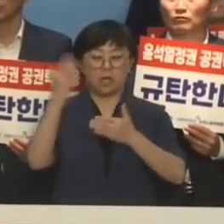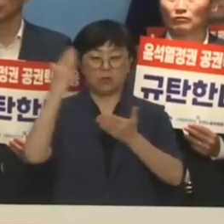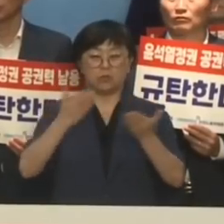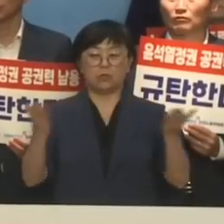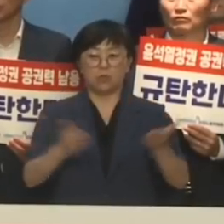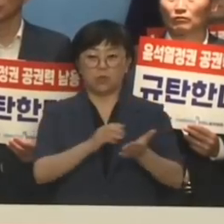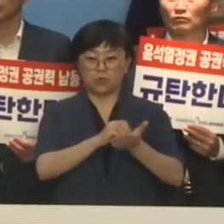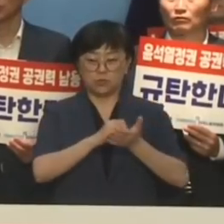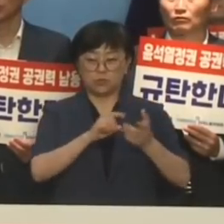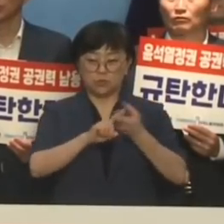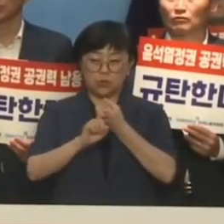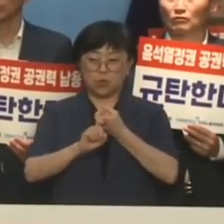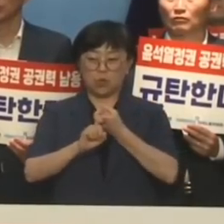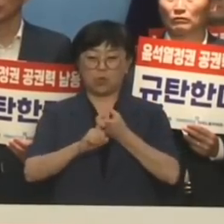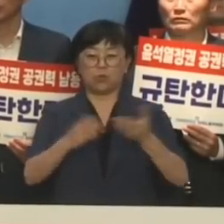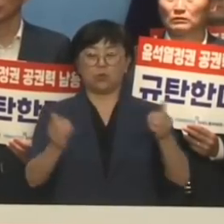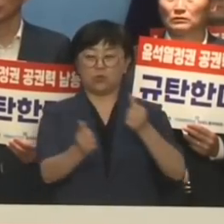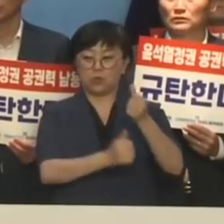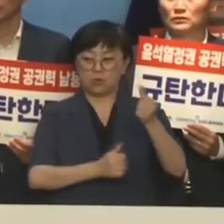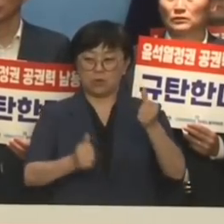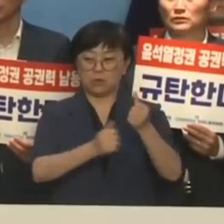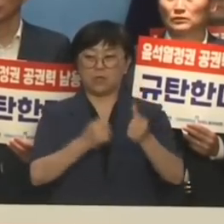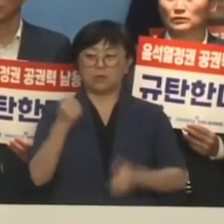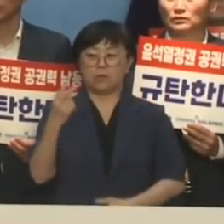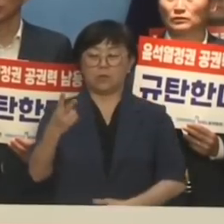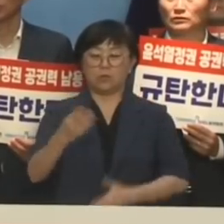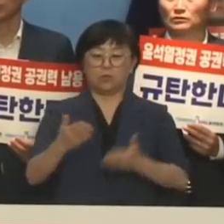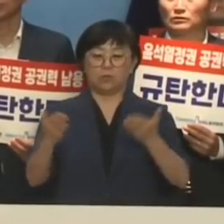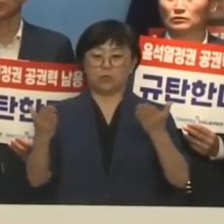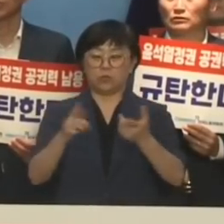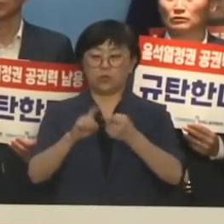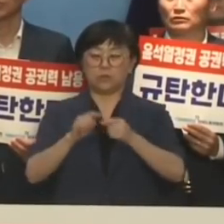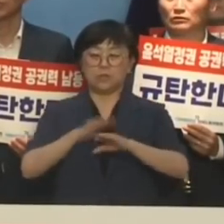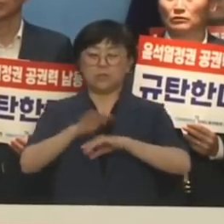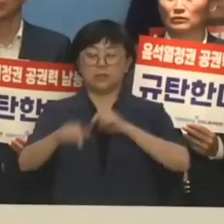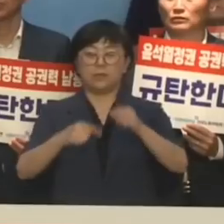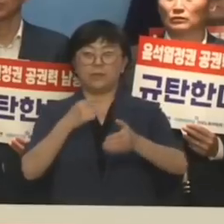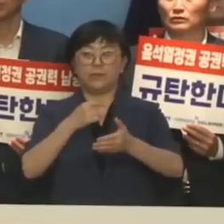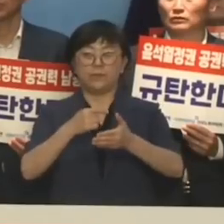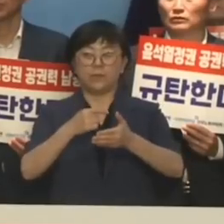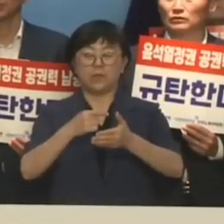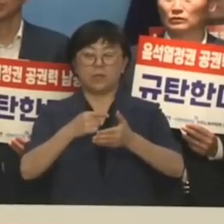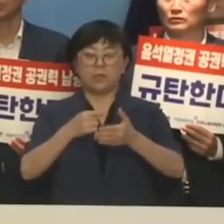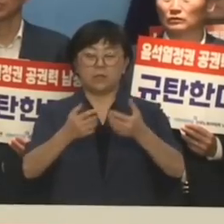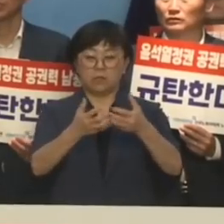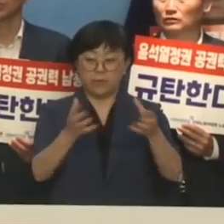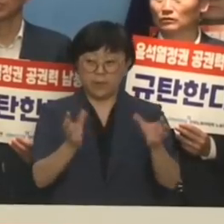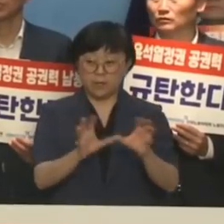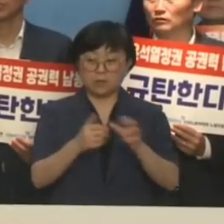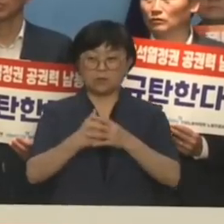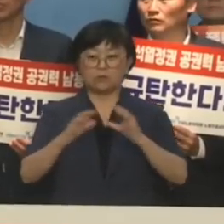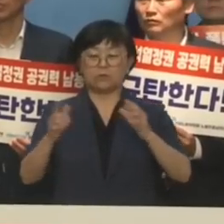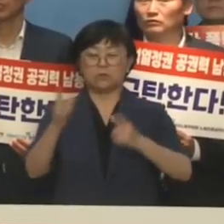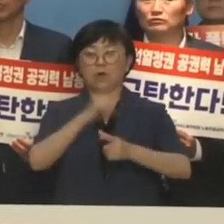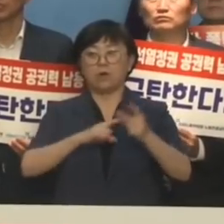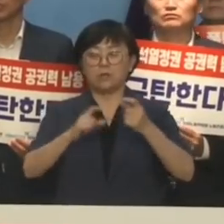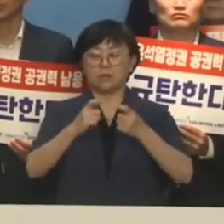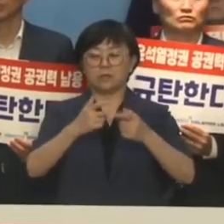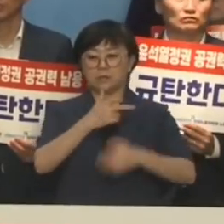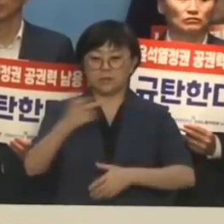한국노총 그리고 더불어민주당 전국노동위원회 또 노동정중실천 국회의원단은 더 큰